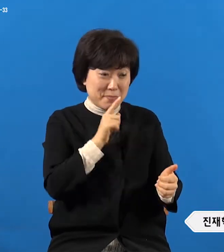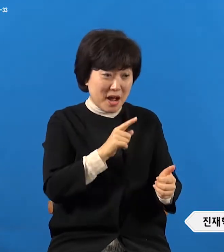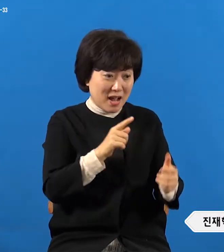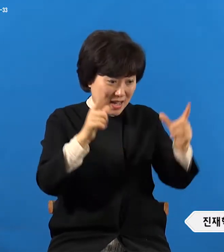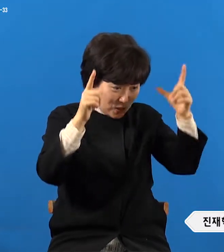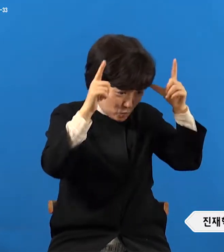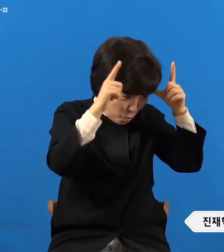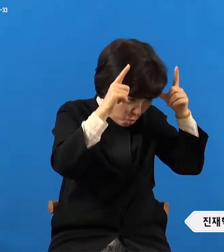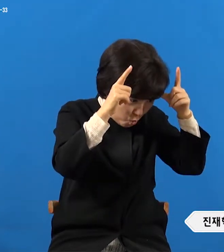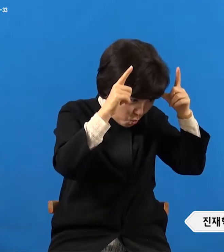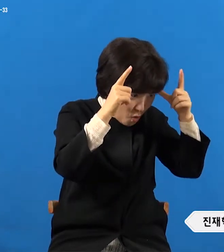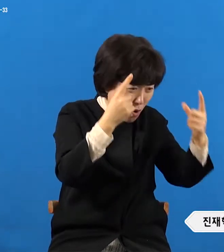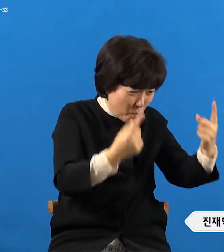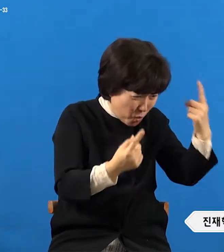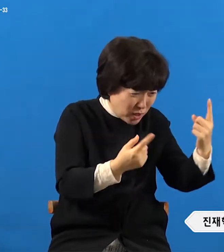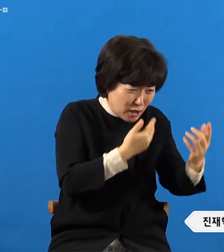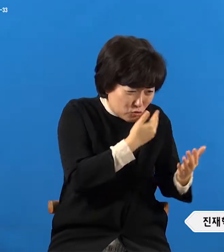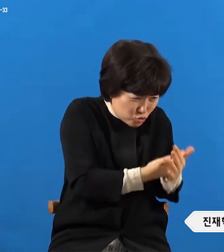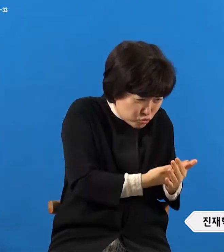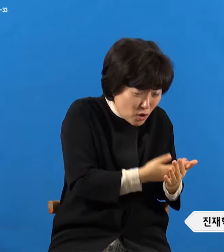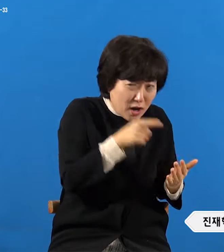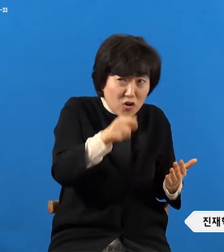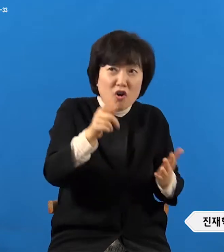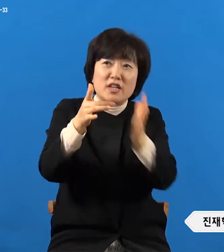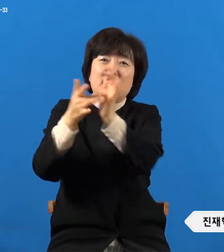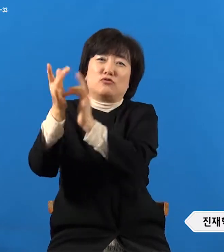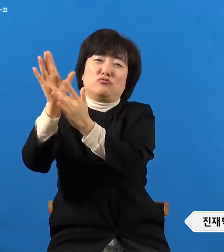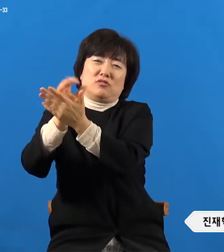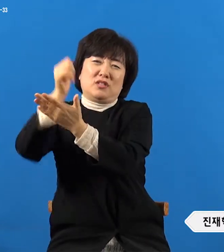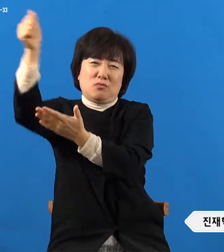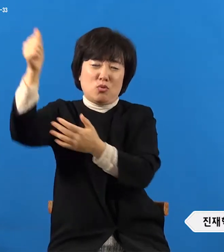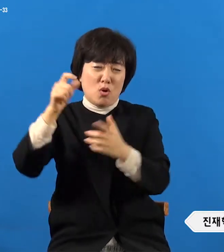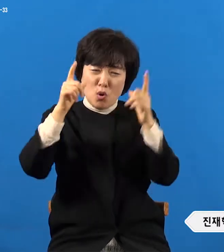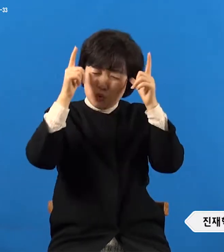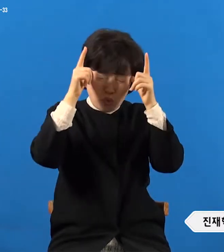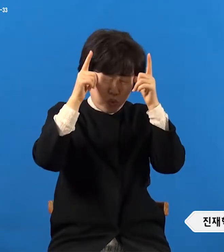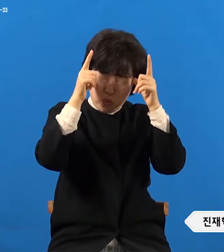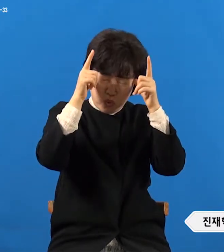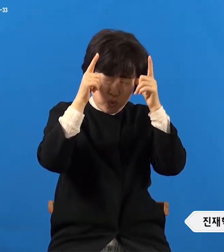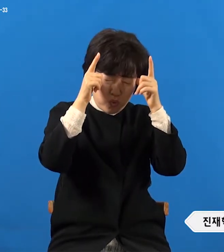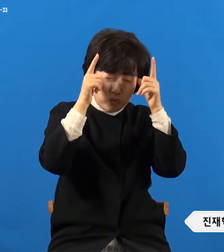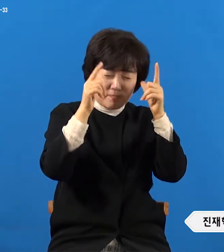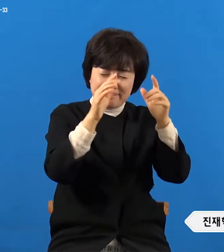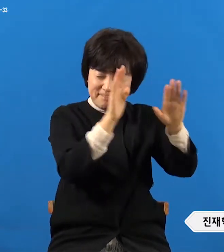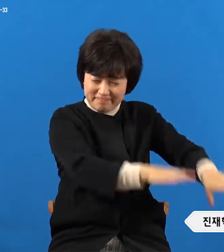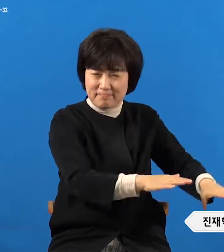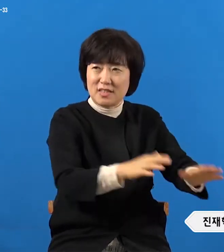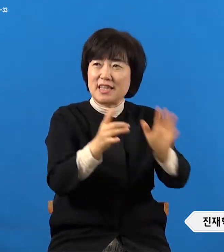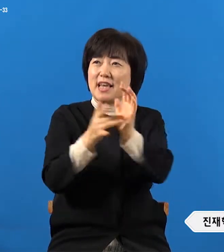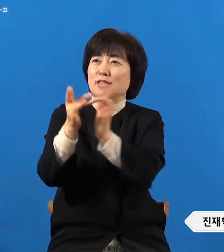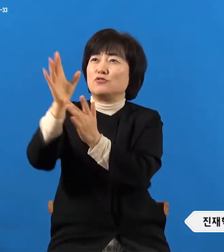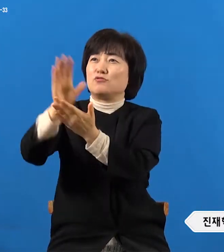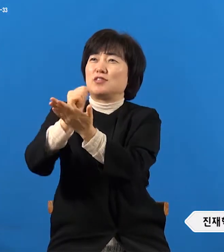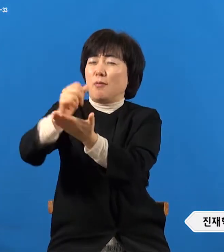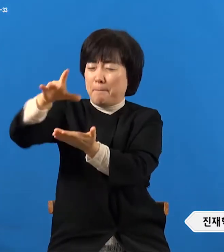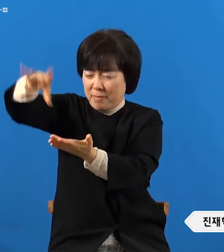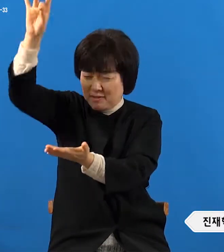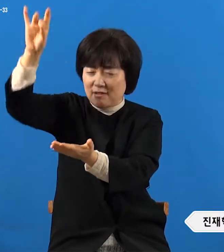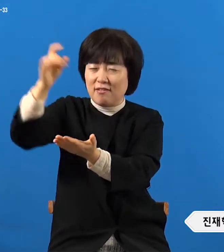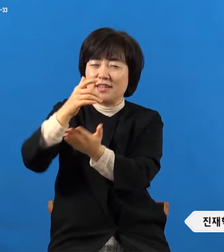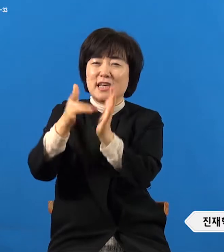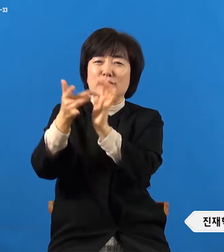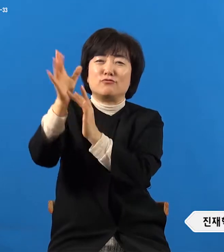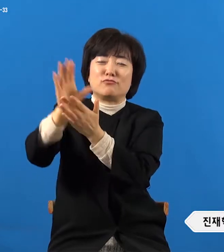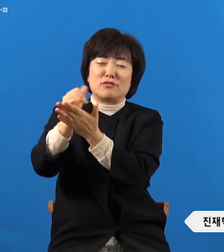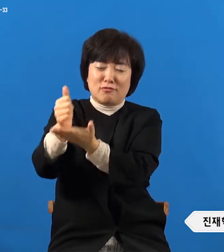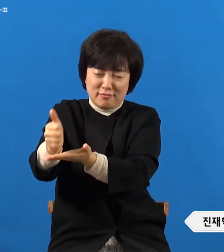소보다 더 중요한 건 바로 예수 그리스도라는 겁니다. 예수 예수 그리스도가 더 우선입니다. 더